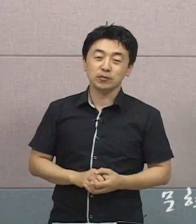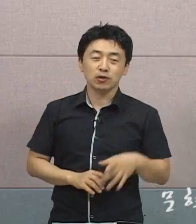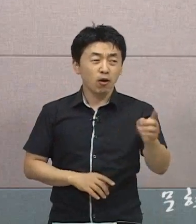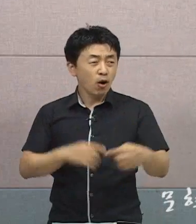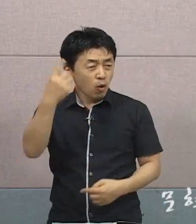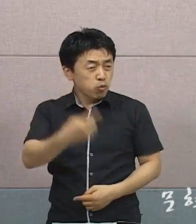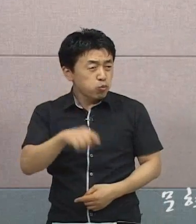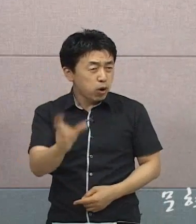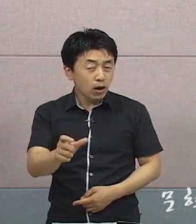하냐면요.